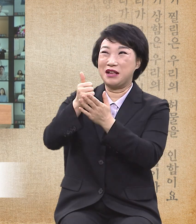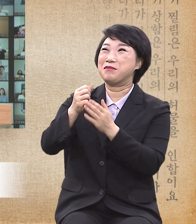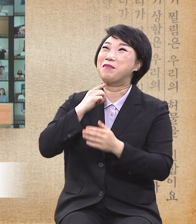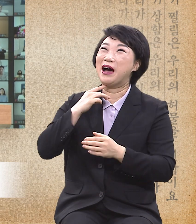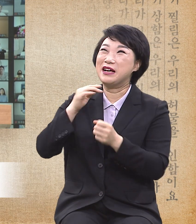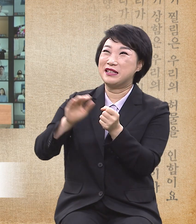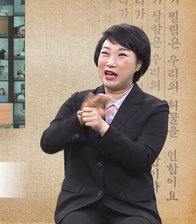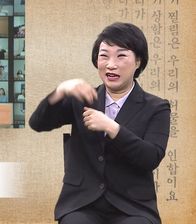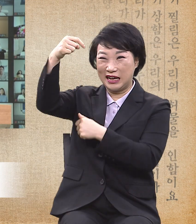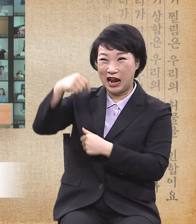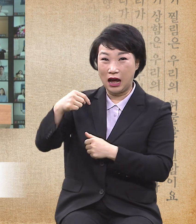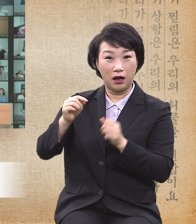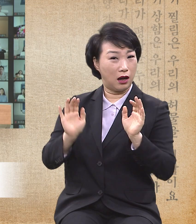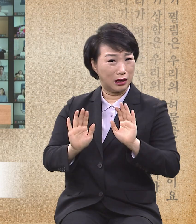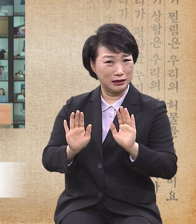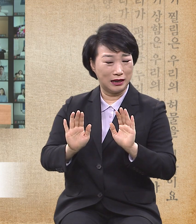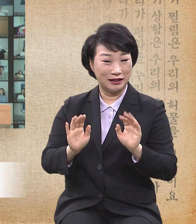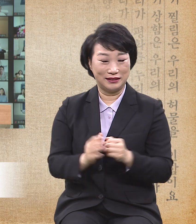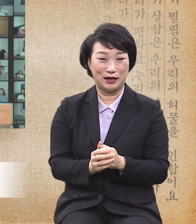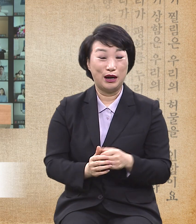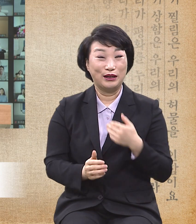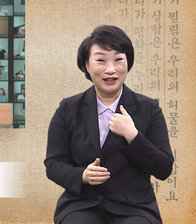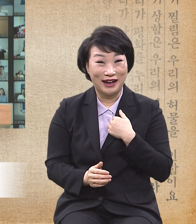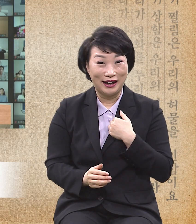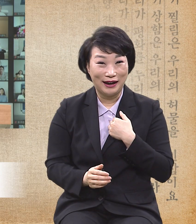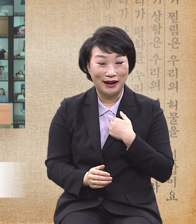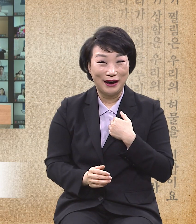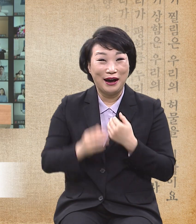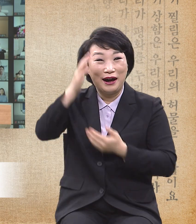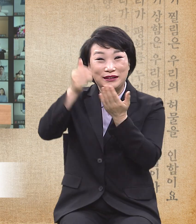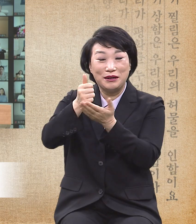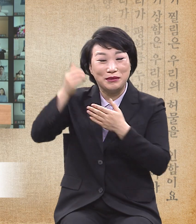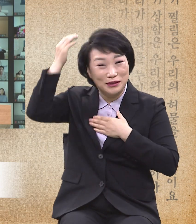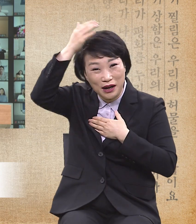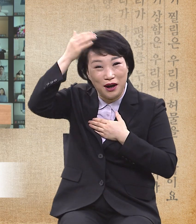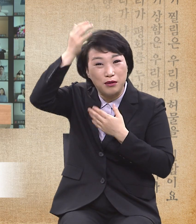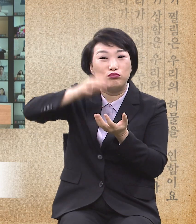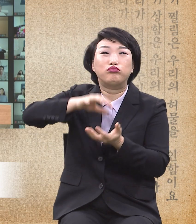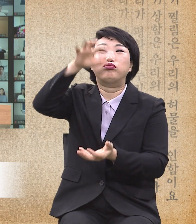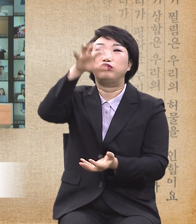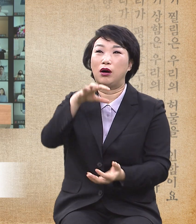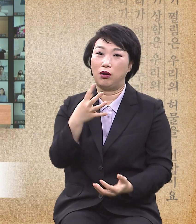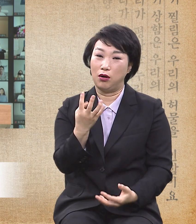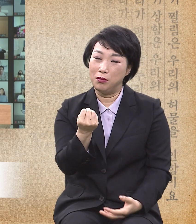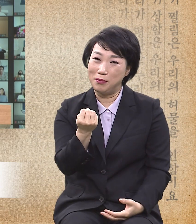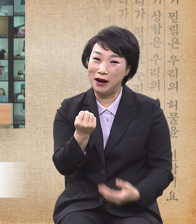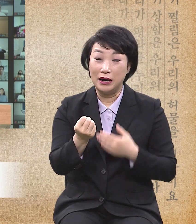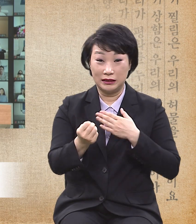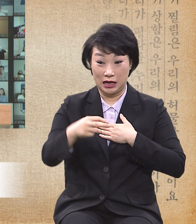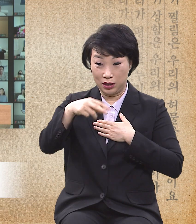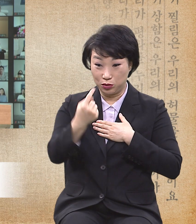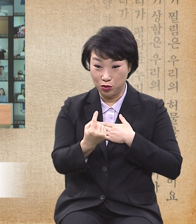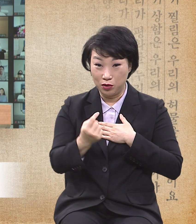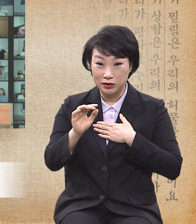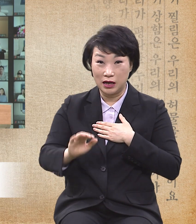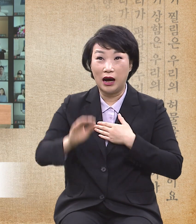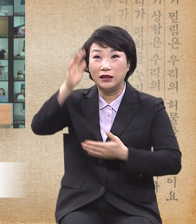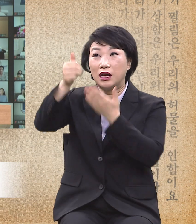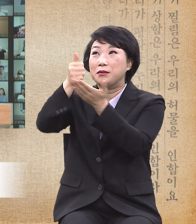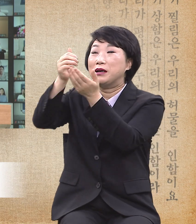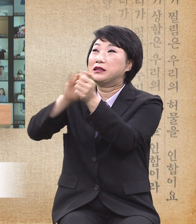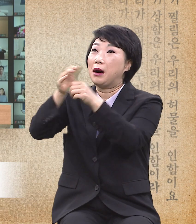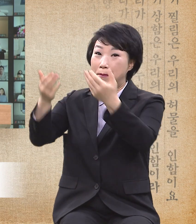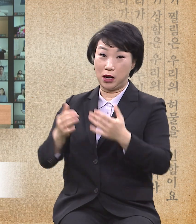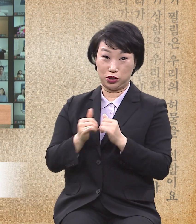사랑해야 돼가 아니라 하나님이 나를 얼마나 사랑했기에 나도 하나님의